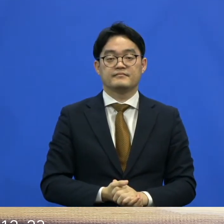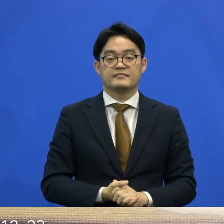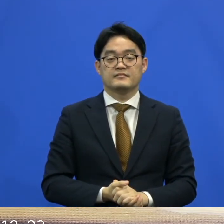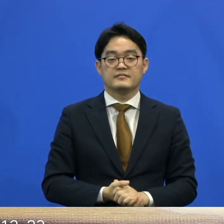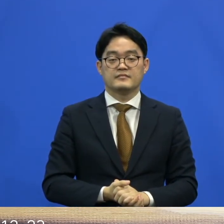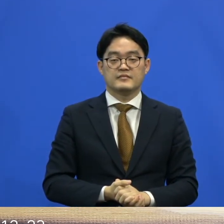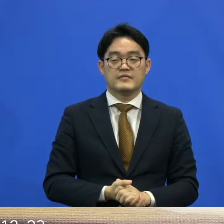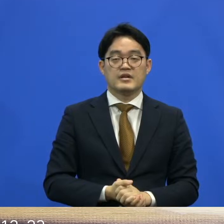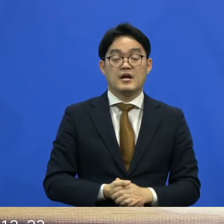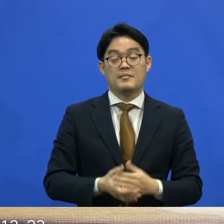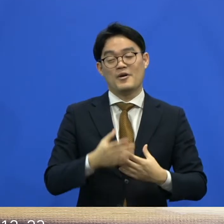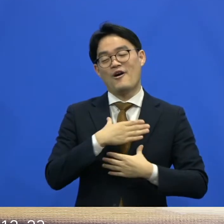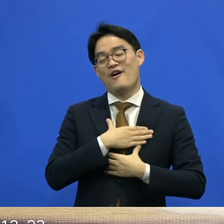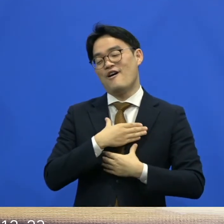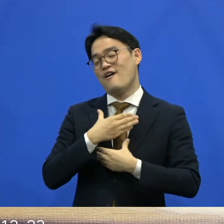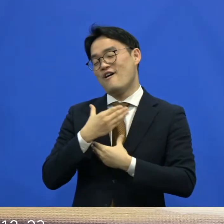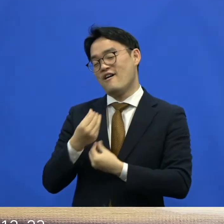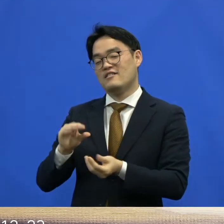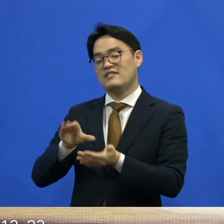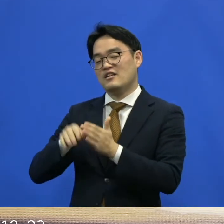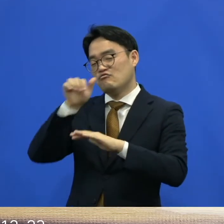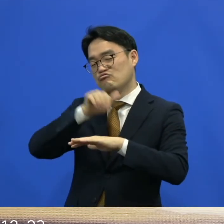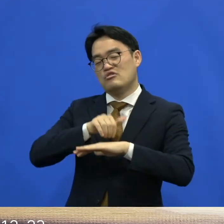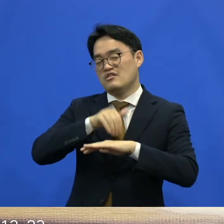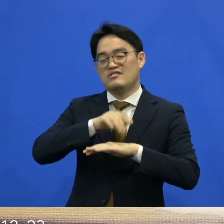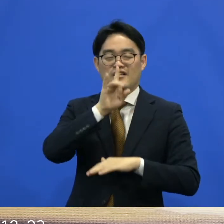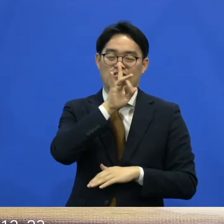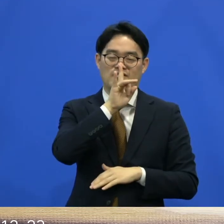평안의 때는 단련이 불가능합니다.